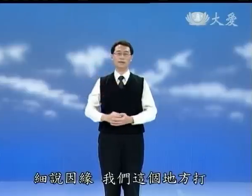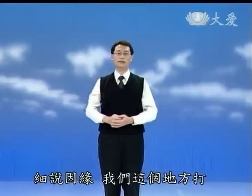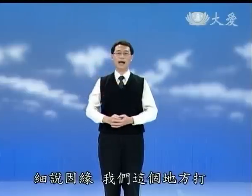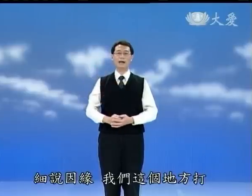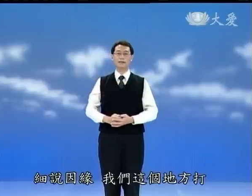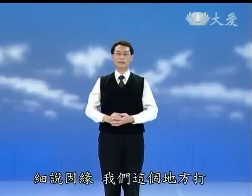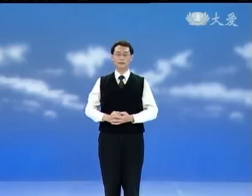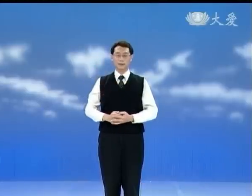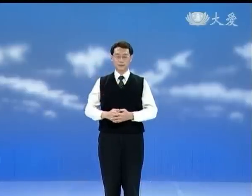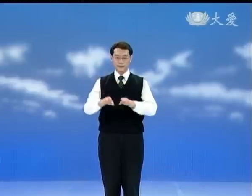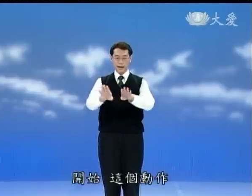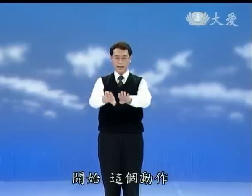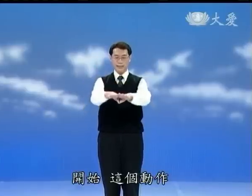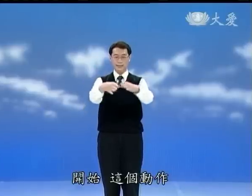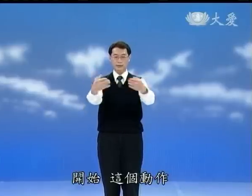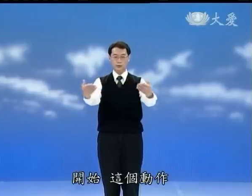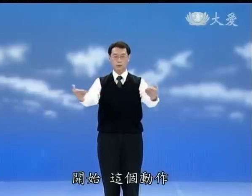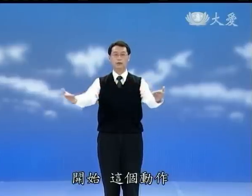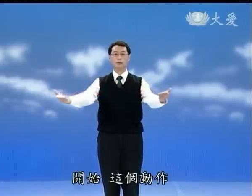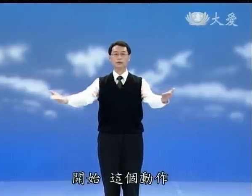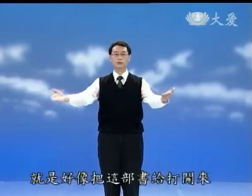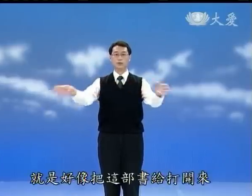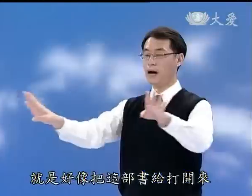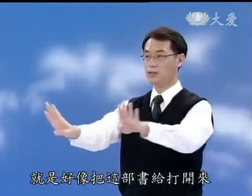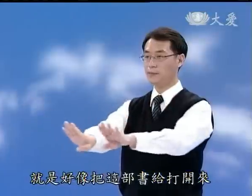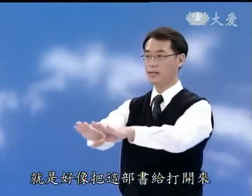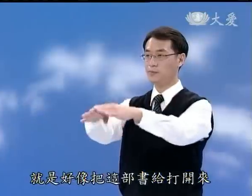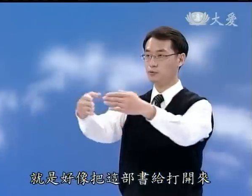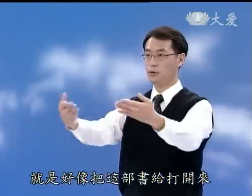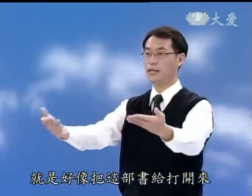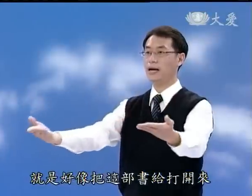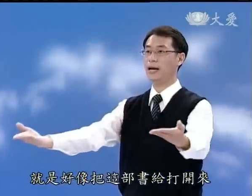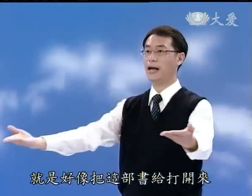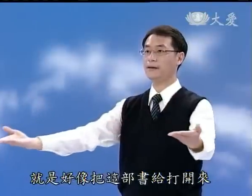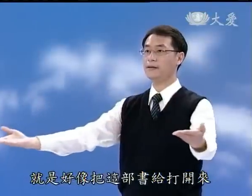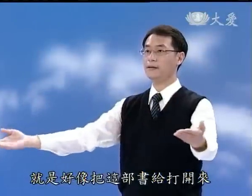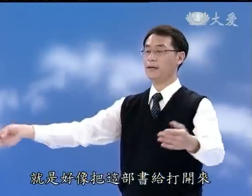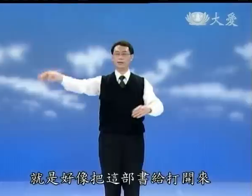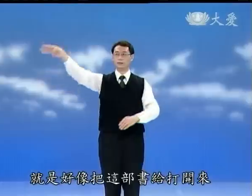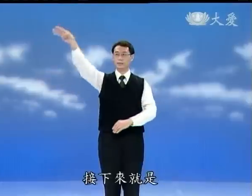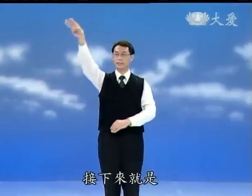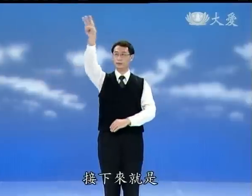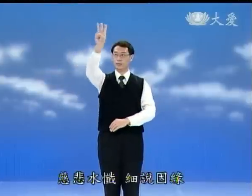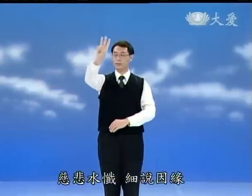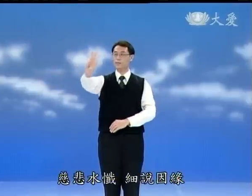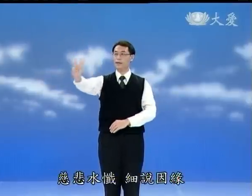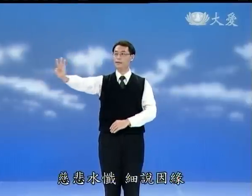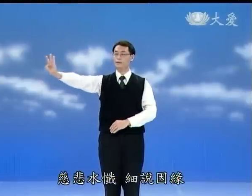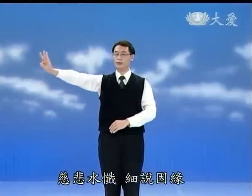方打开始这个动作，就是好像把这部书给打开来。那接下来就是慈悲水